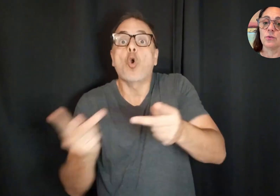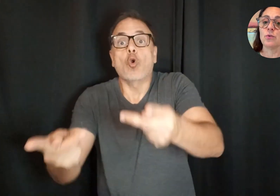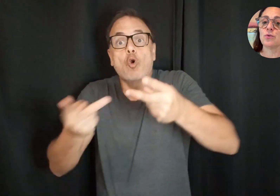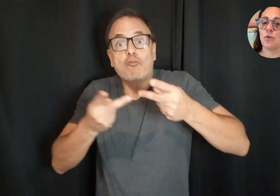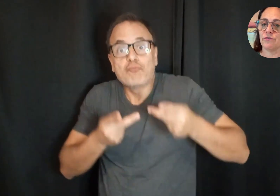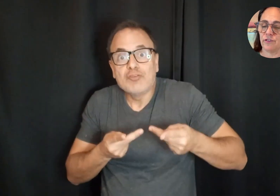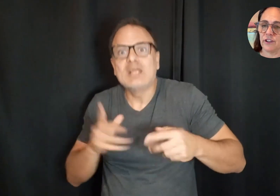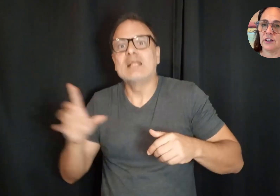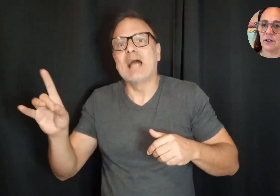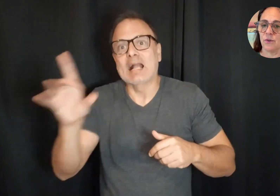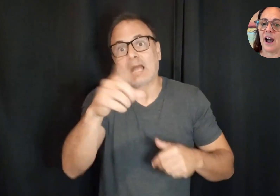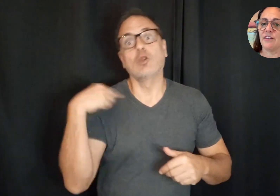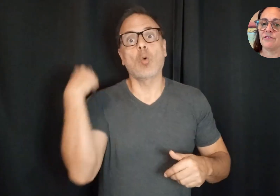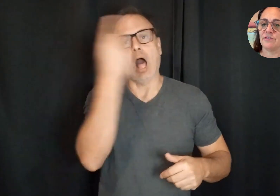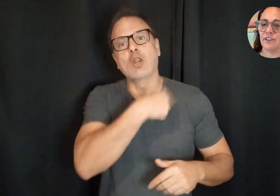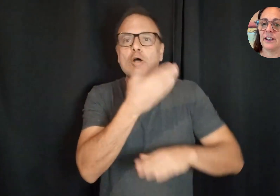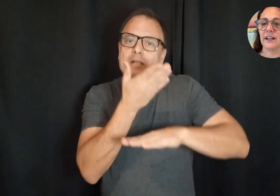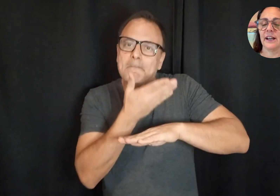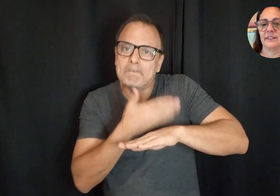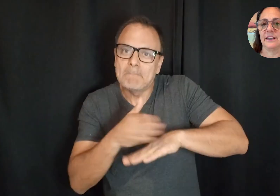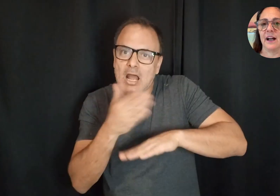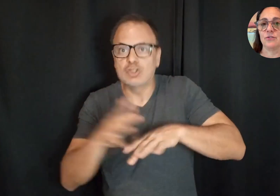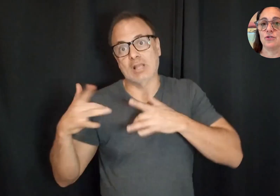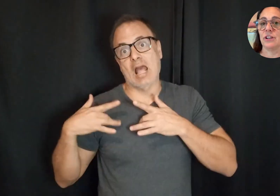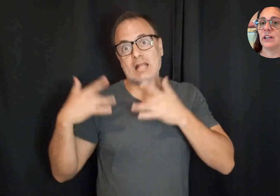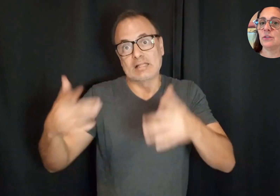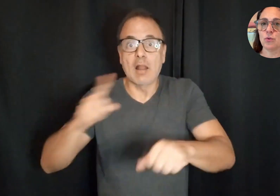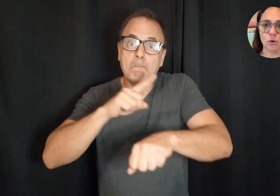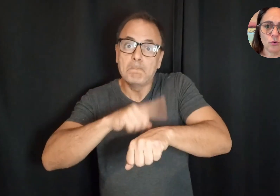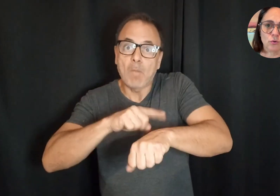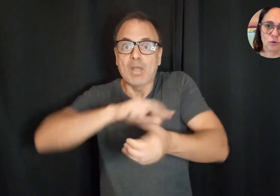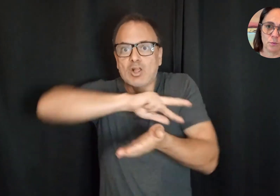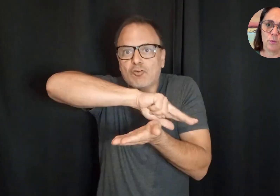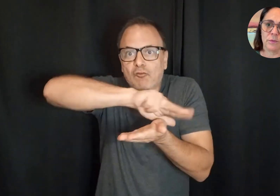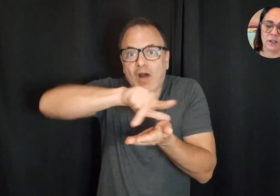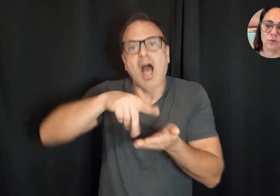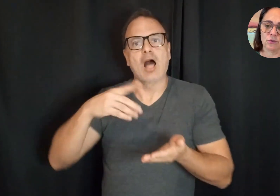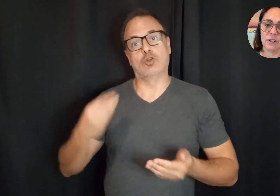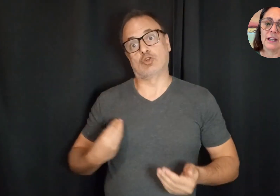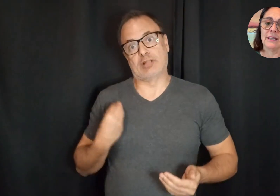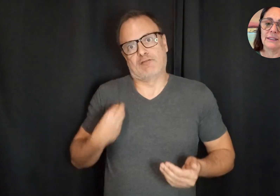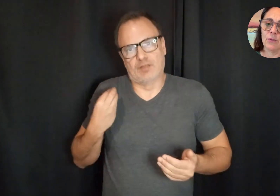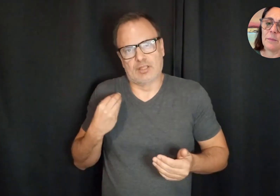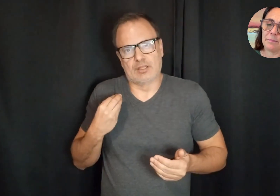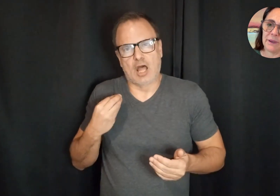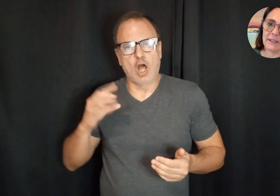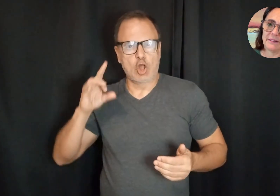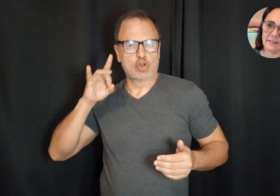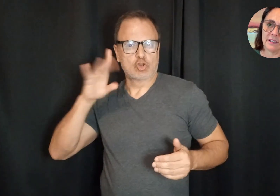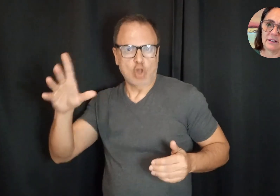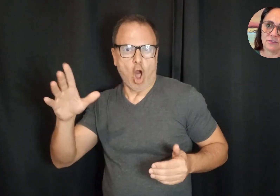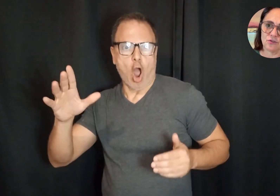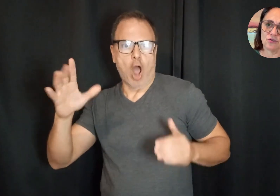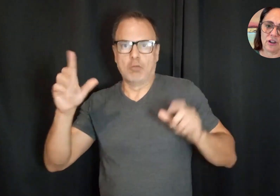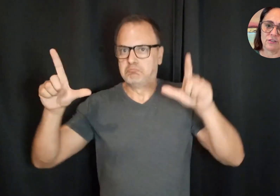nos convidam a viver a caridade em todos os momentos, não apenas em grandes